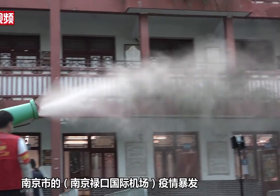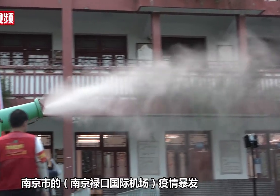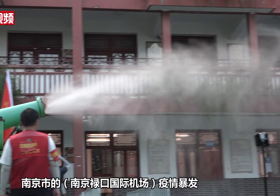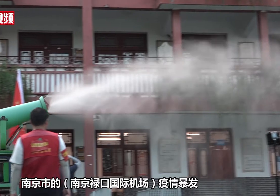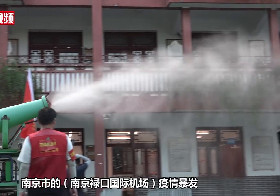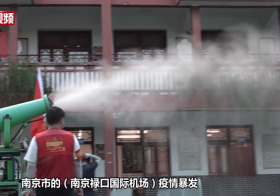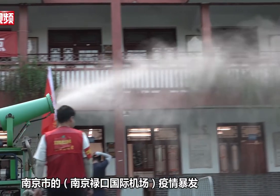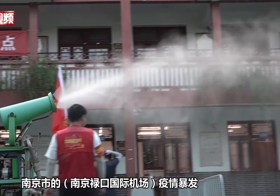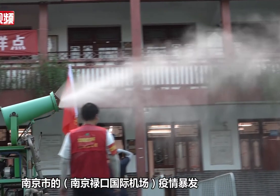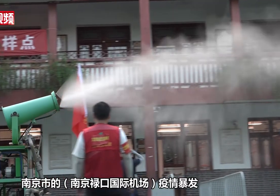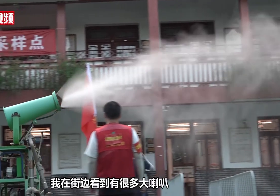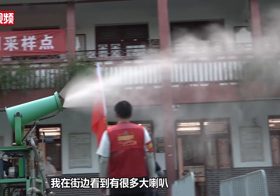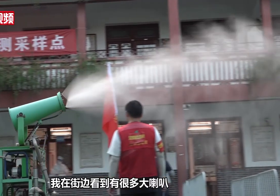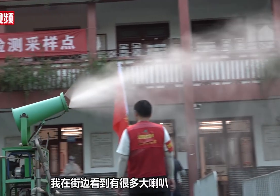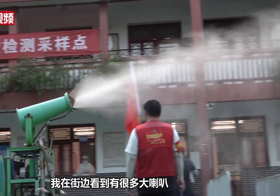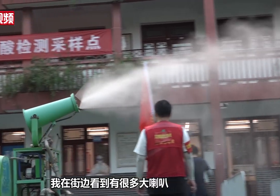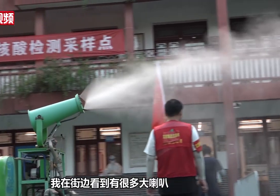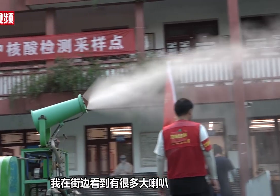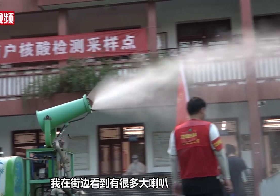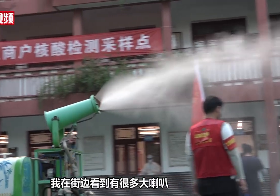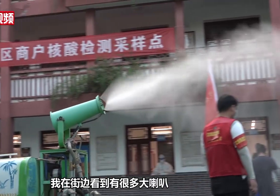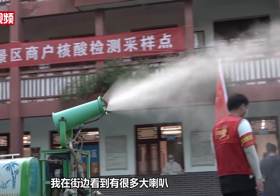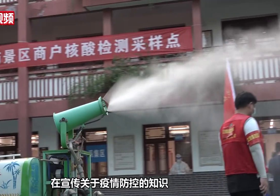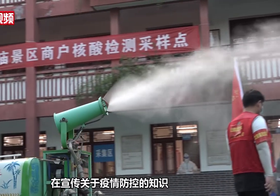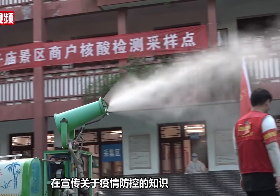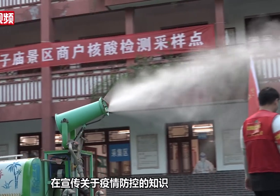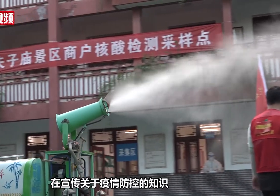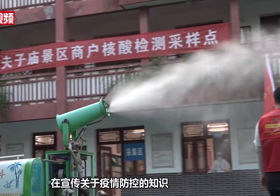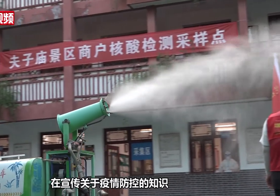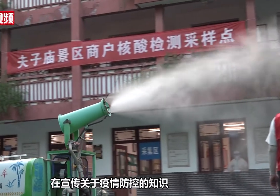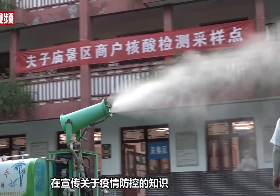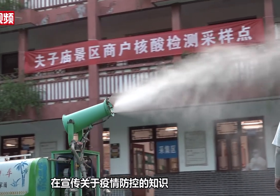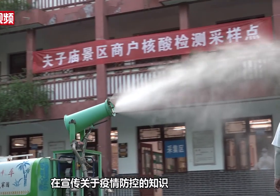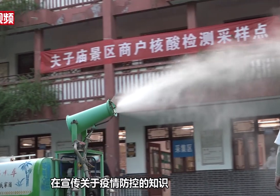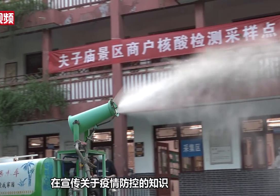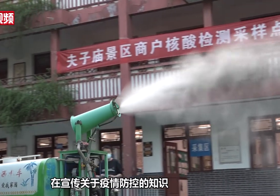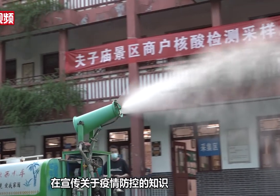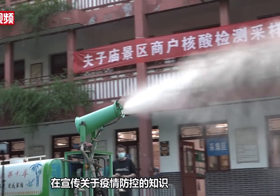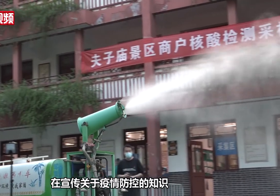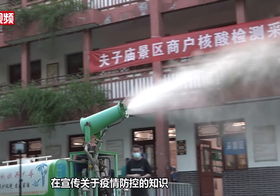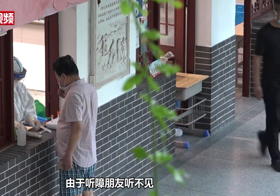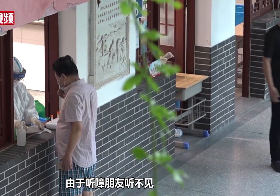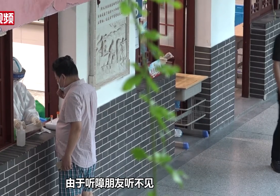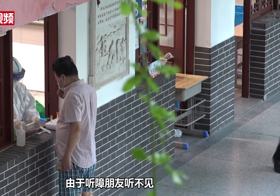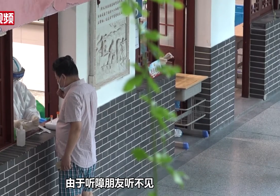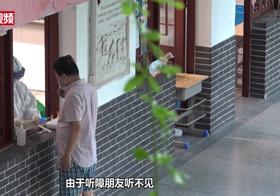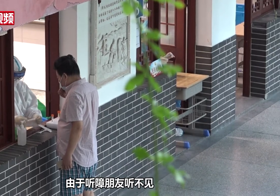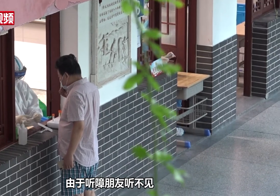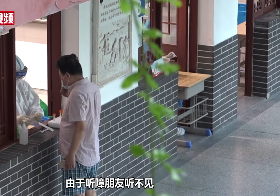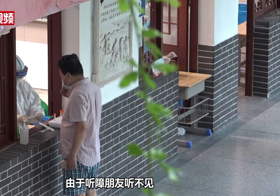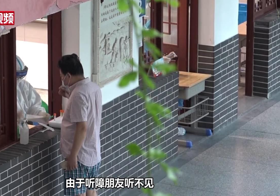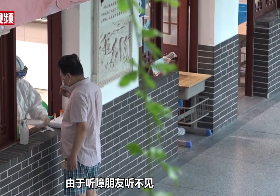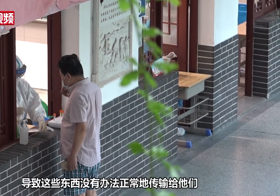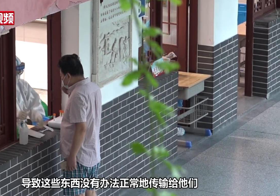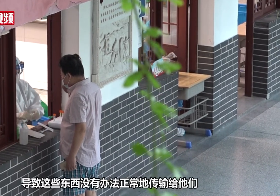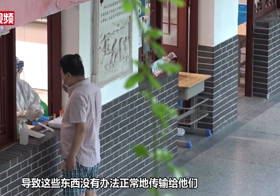2021年7月份左右，南京市的疫情爆发，我在街边看到有很多大喇叭在宣传关于疫情防控的知识。由于听障朋友